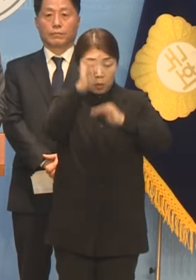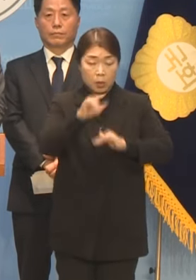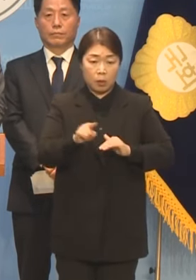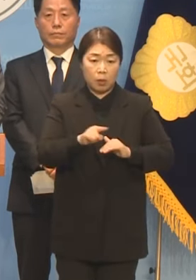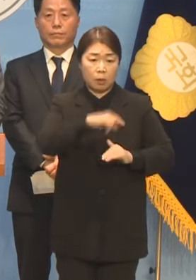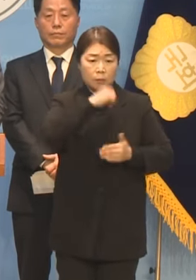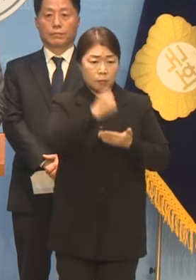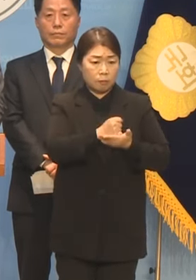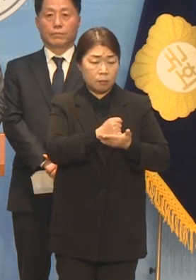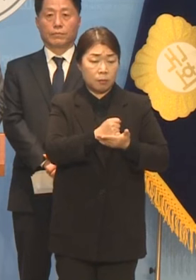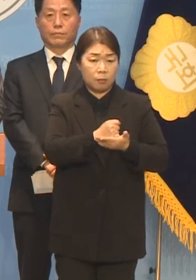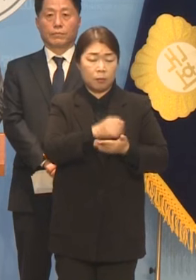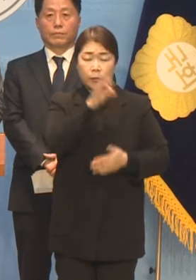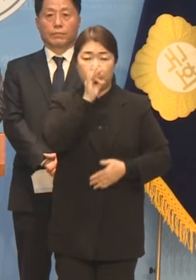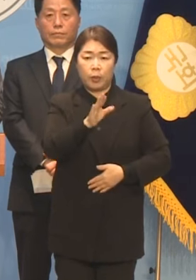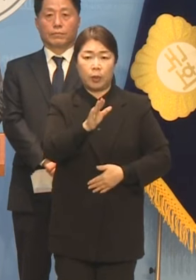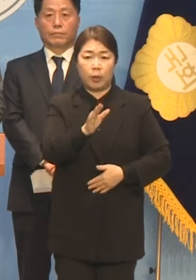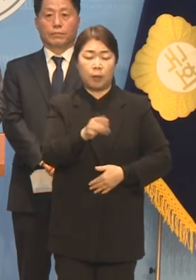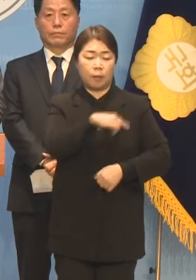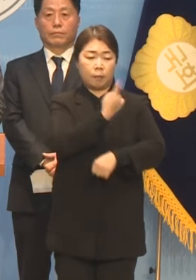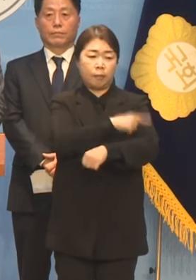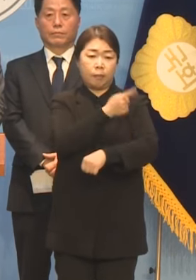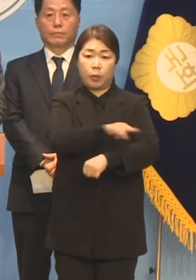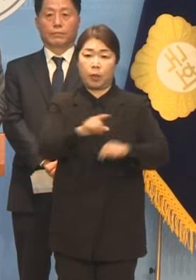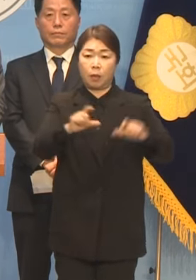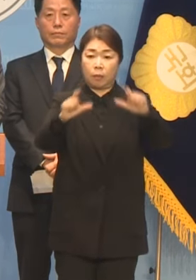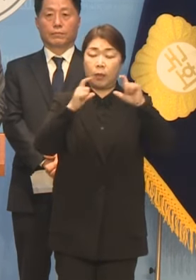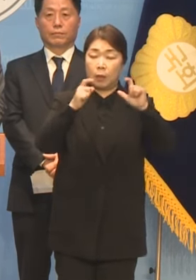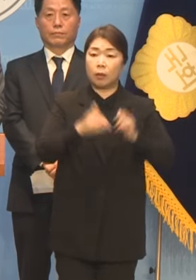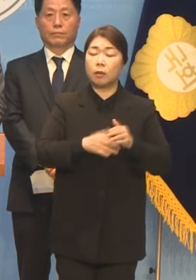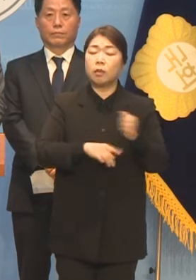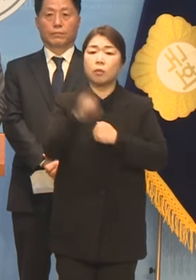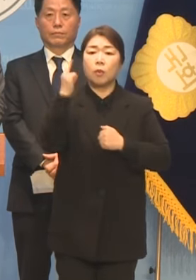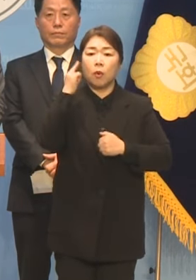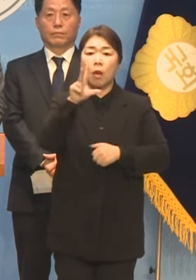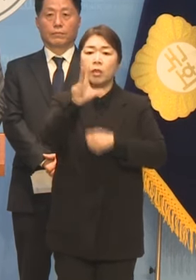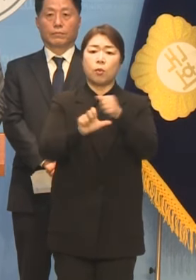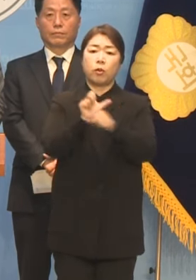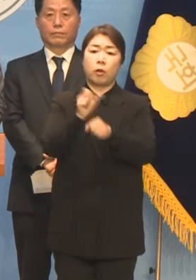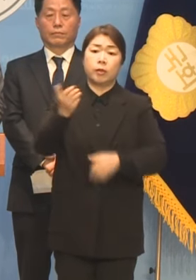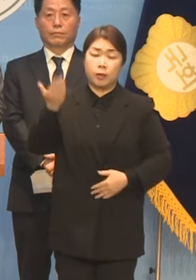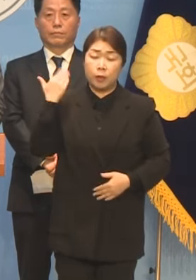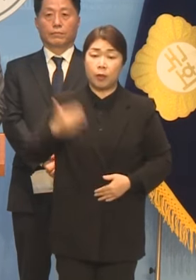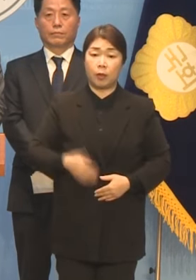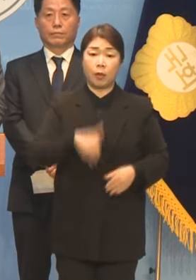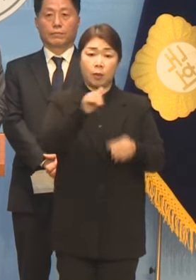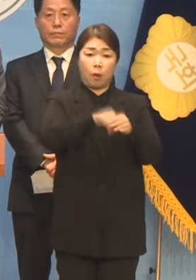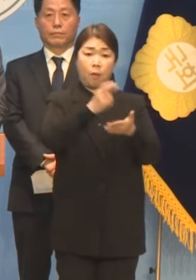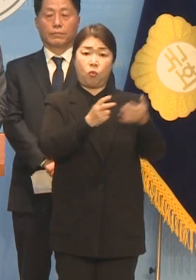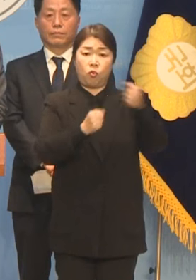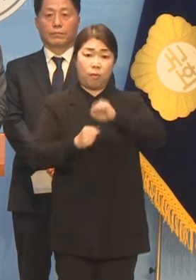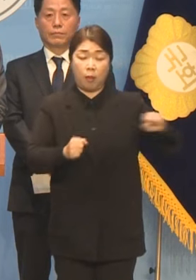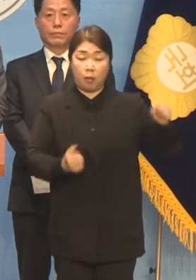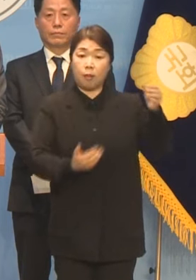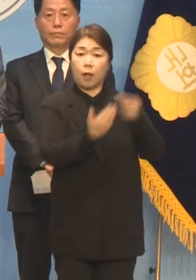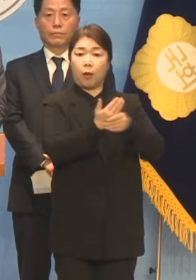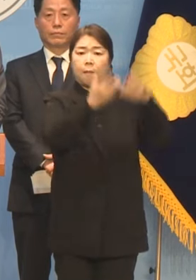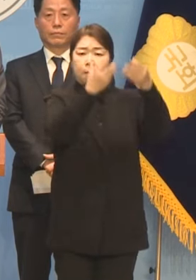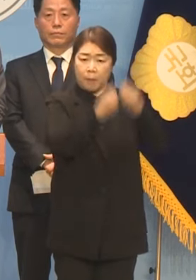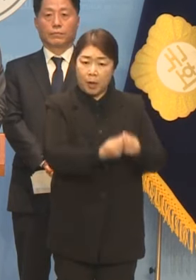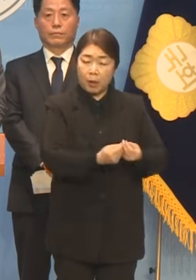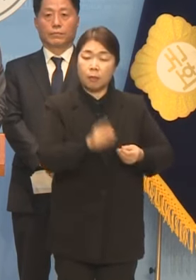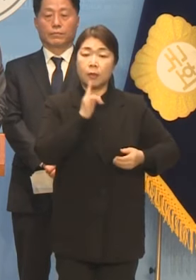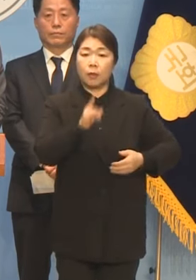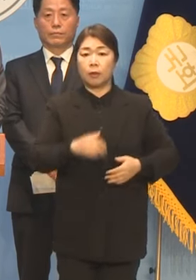부적격 통보를 받았습니다 그 사유를 보면 25년 전 선거법 위반 사건을 이유로